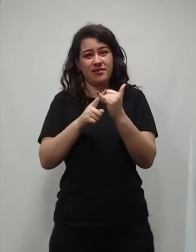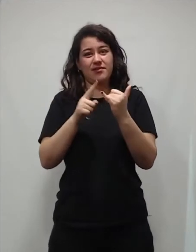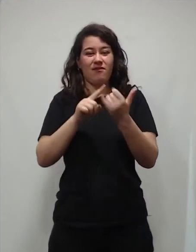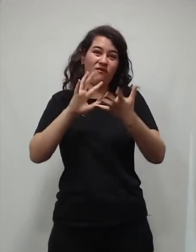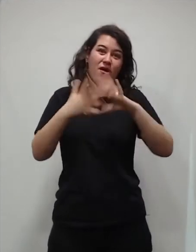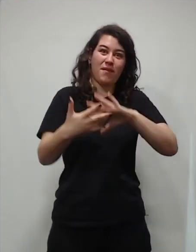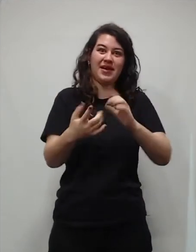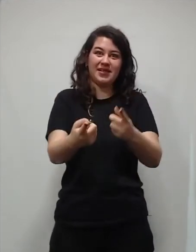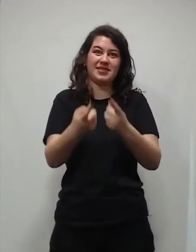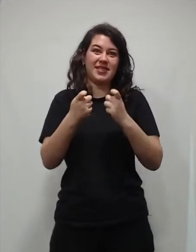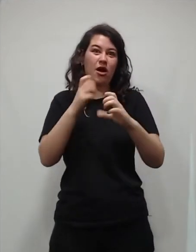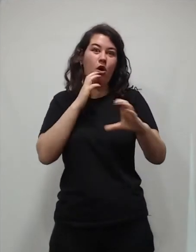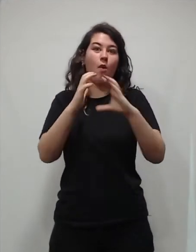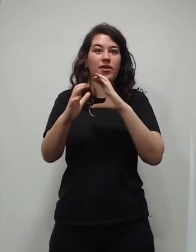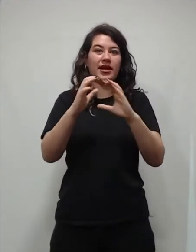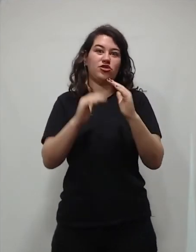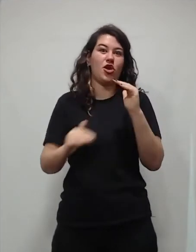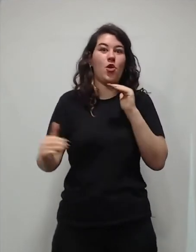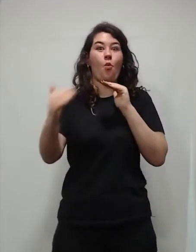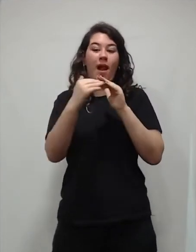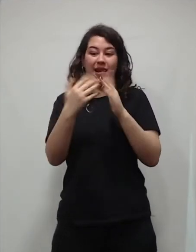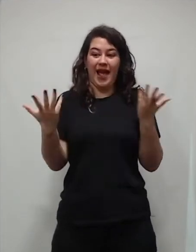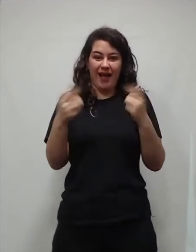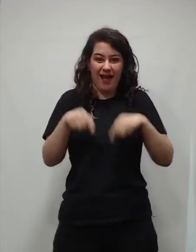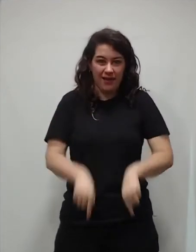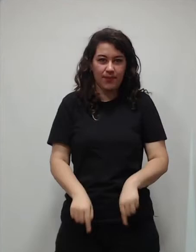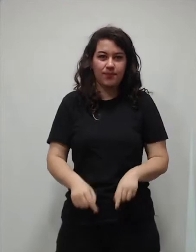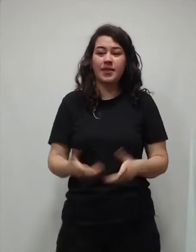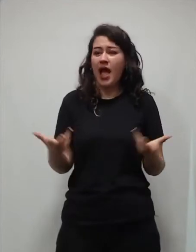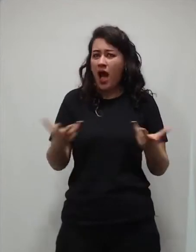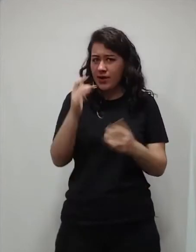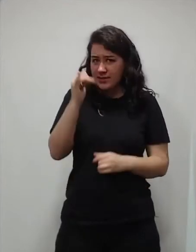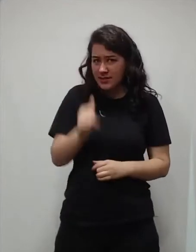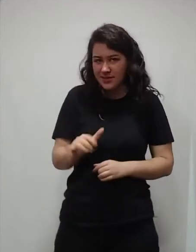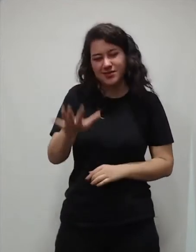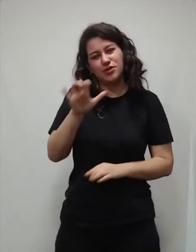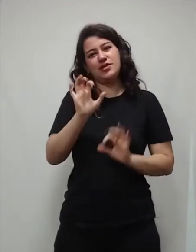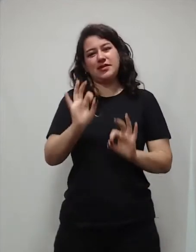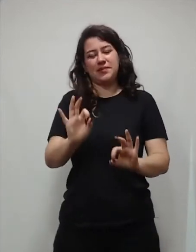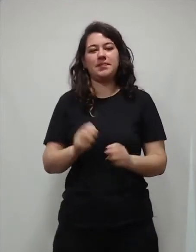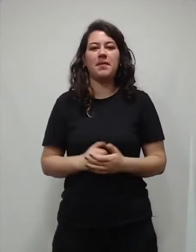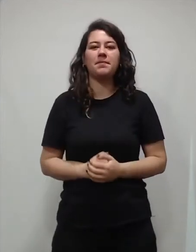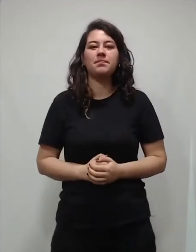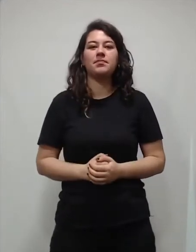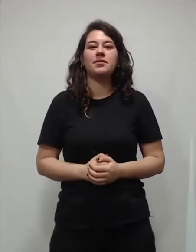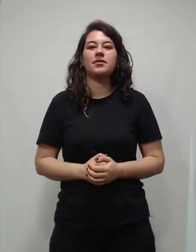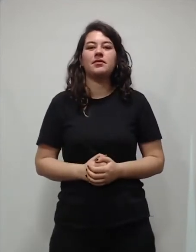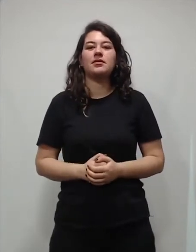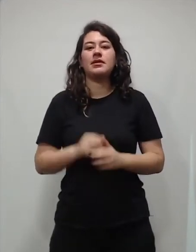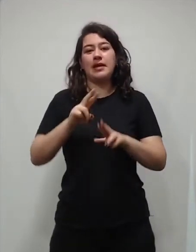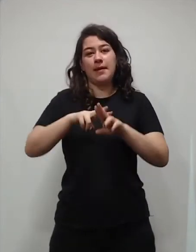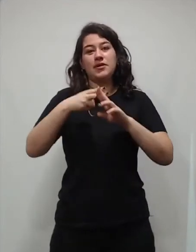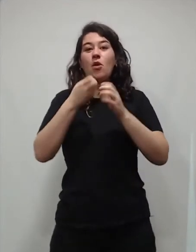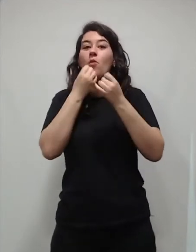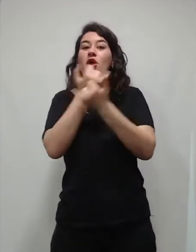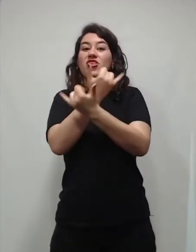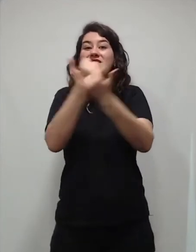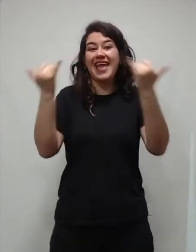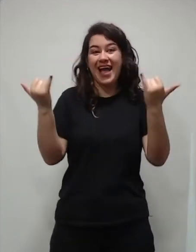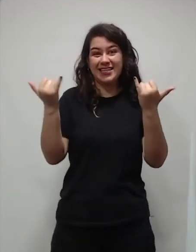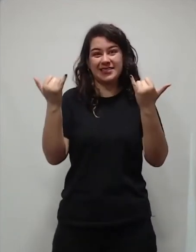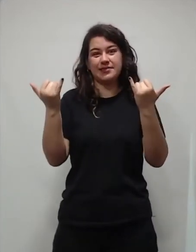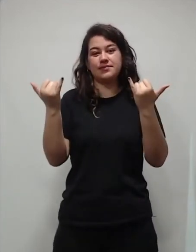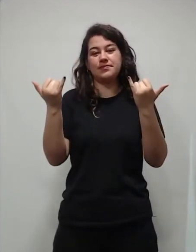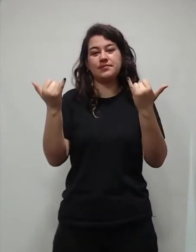que la comunicación sea adecuada. Muchísimas gracias. A ver ahora. Sí, ahora se escucha. Bueno, repito, buenos días